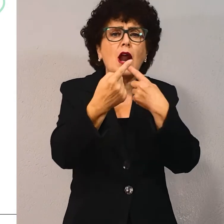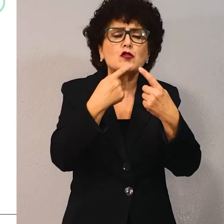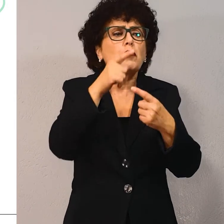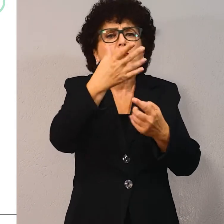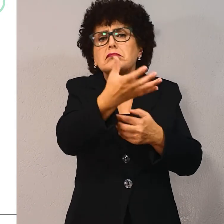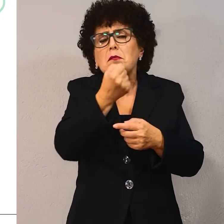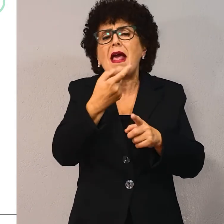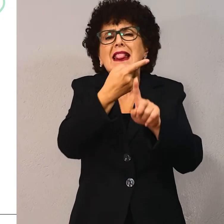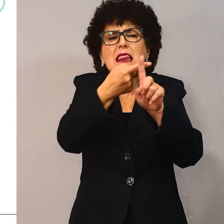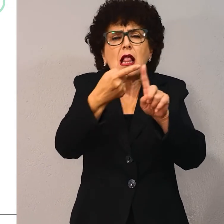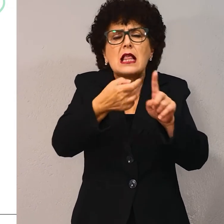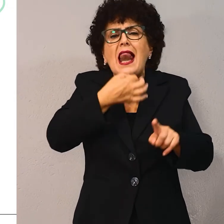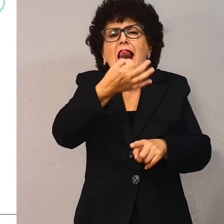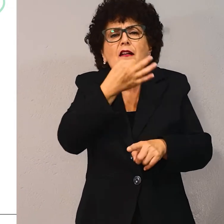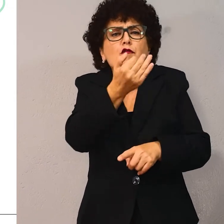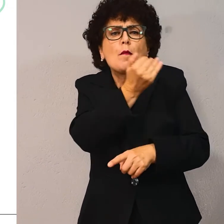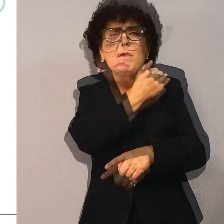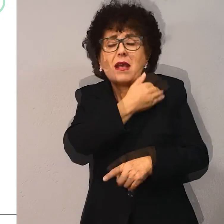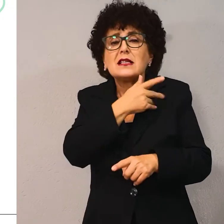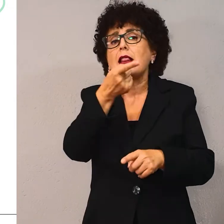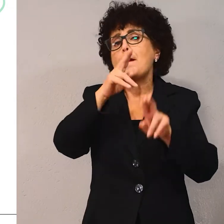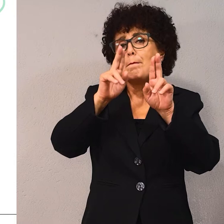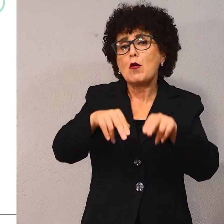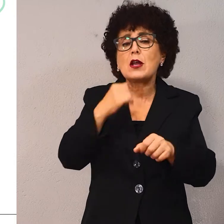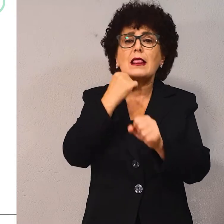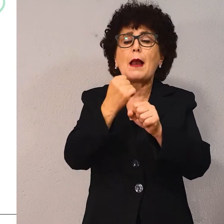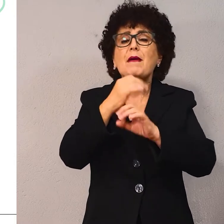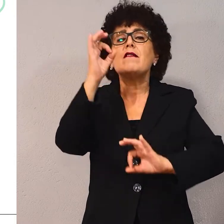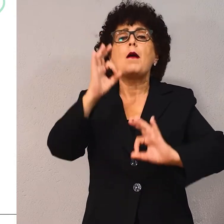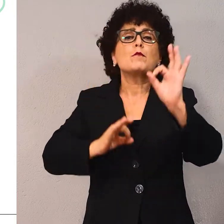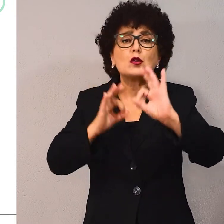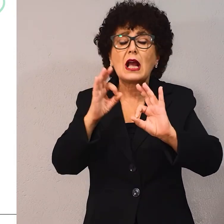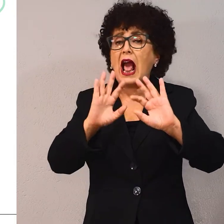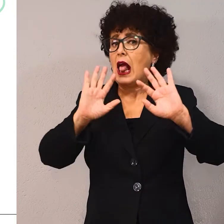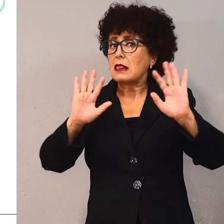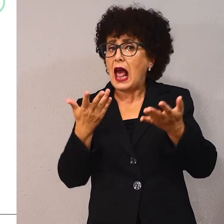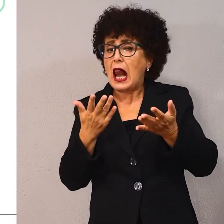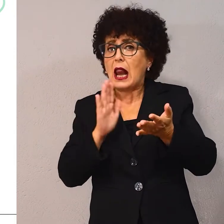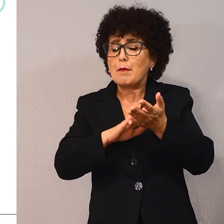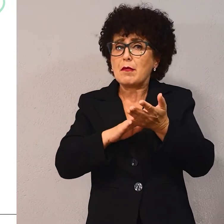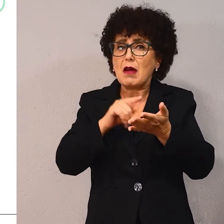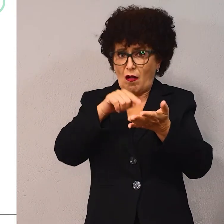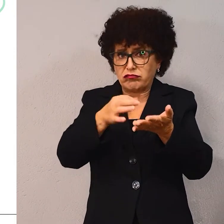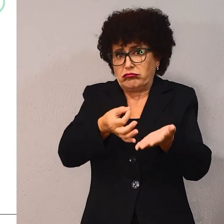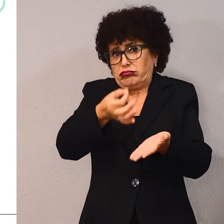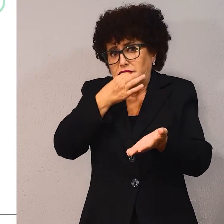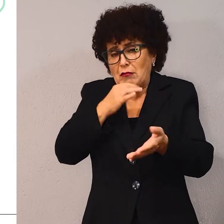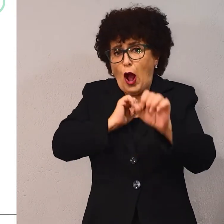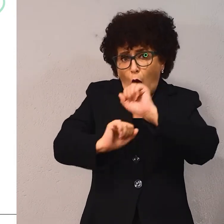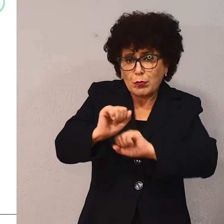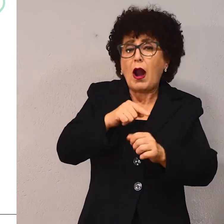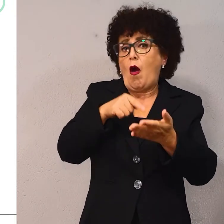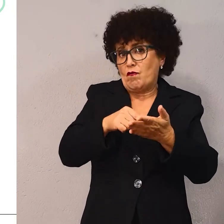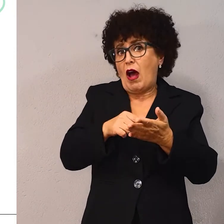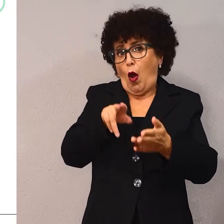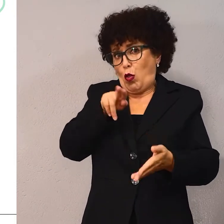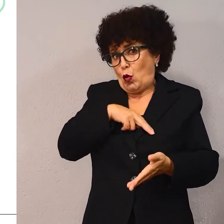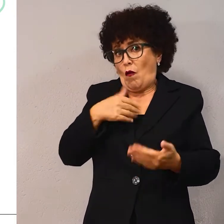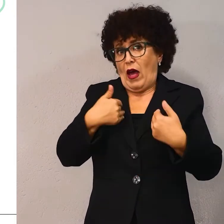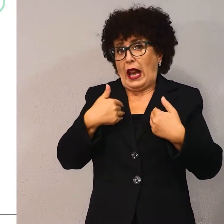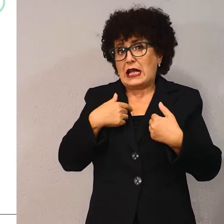добиеш детални информации и за да може да направи проценка дали одредено контрацептивно средство е соодветно за